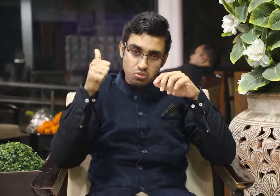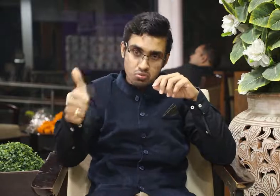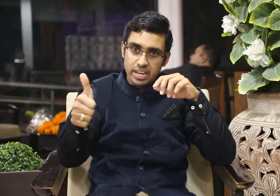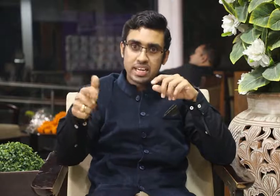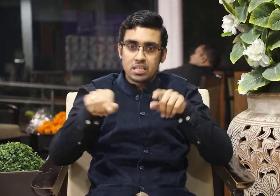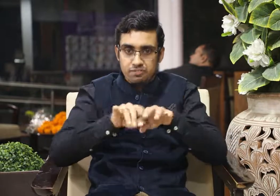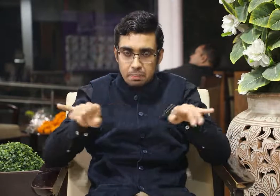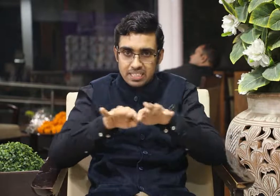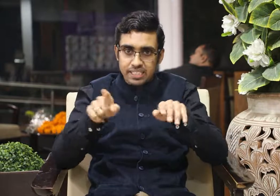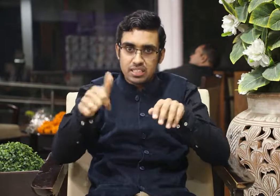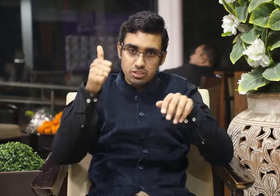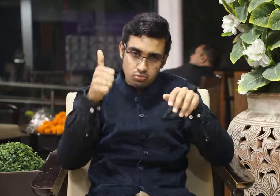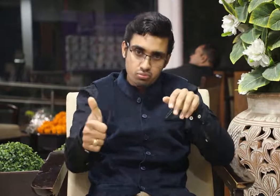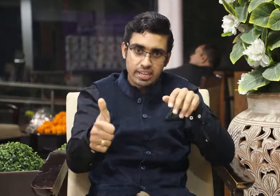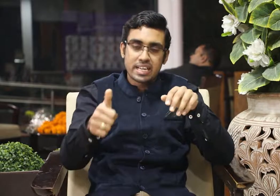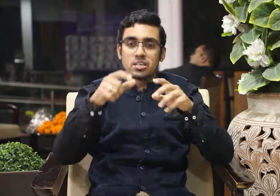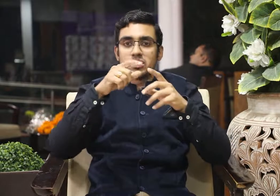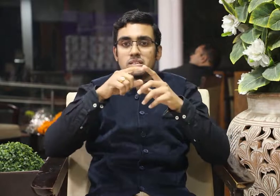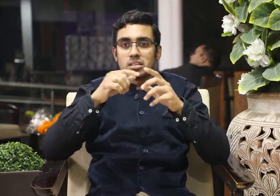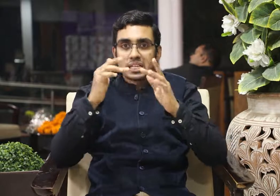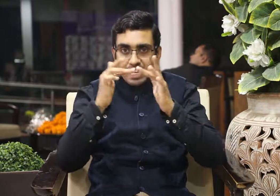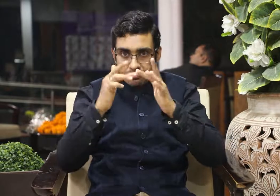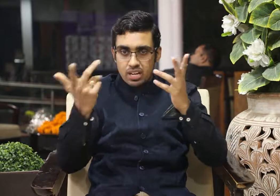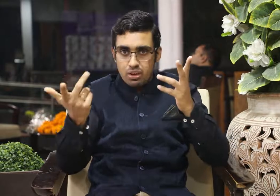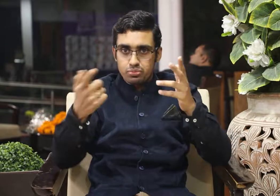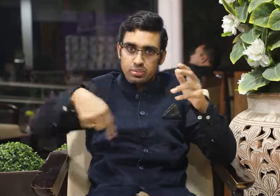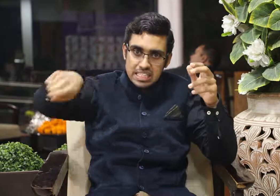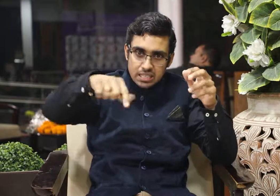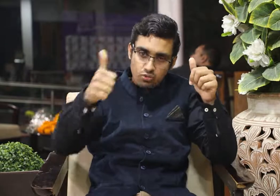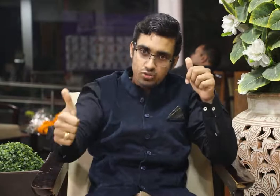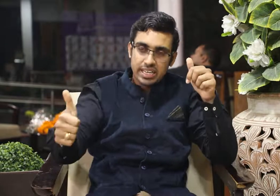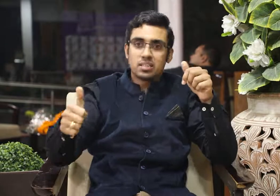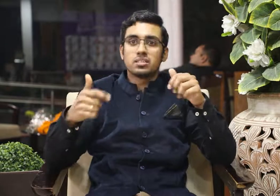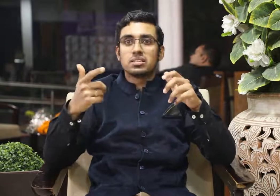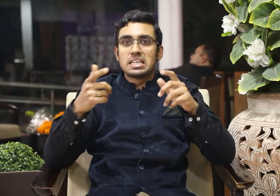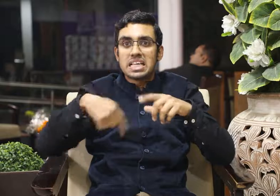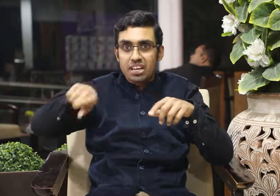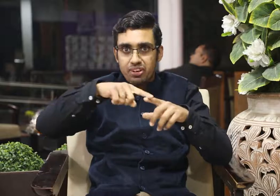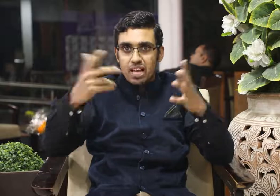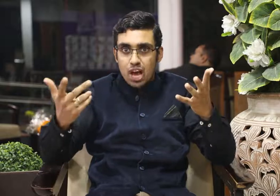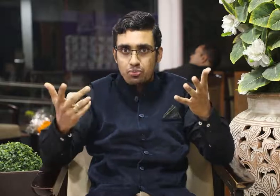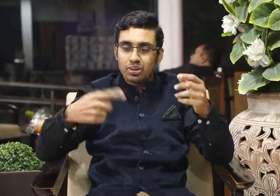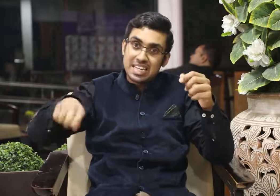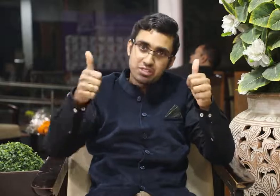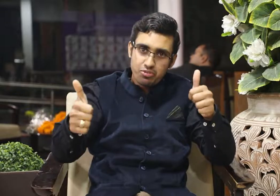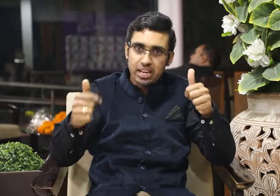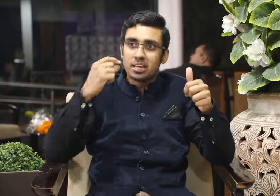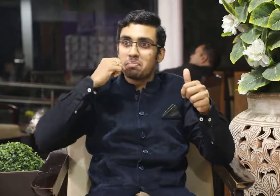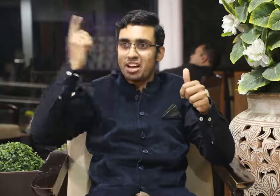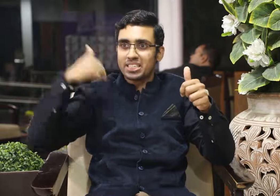लिए कि मैंने बहुत अच्छा काम किया गया है। मैं वहाँ पे कंप्यूटर के अंदर वेबसाइट से संबंधित